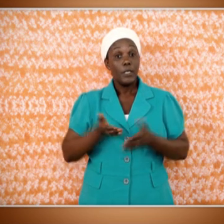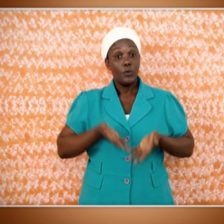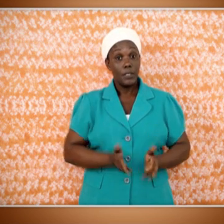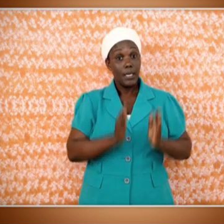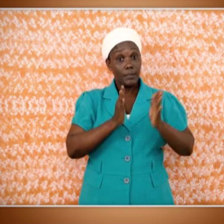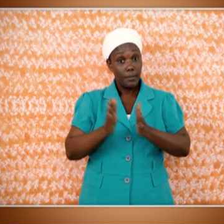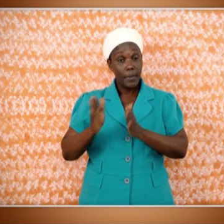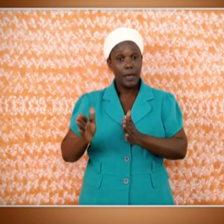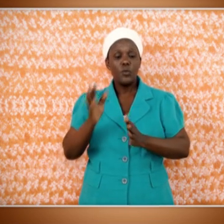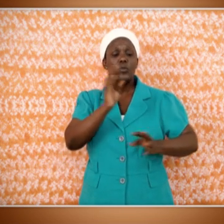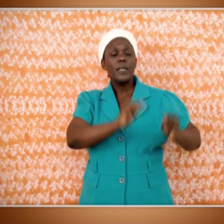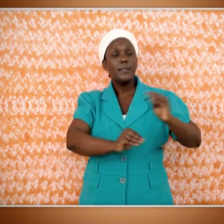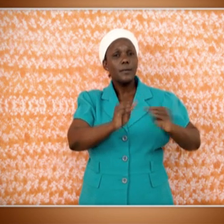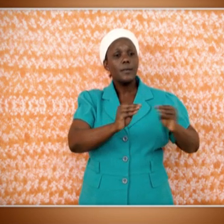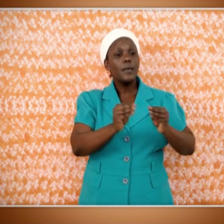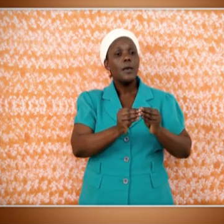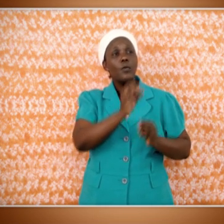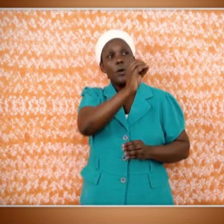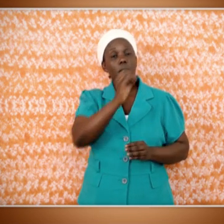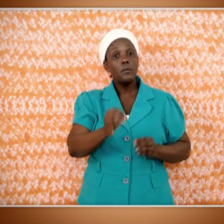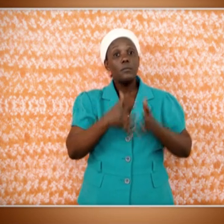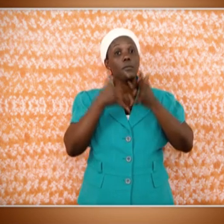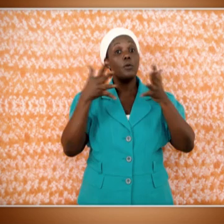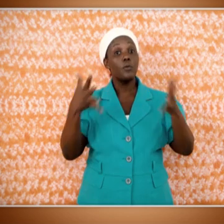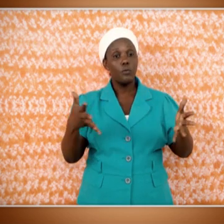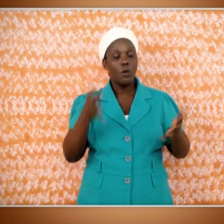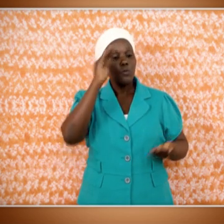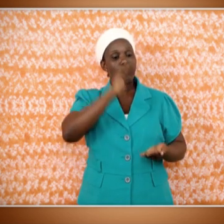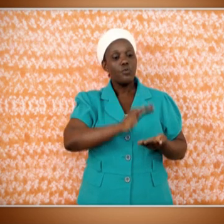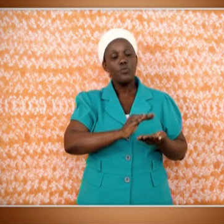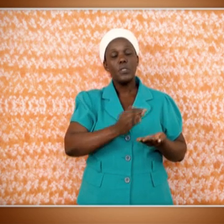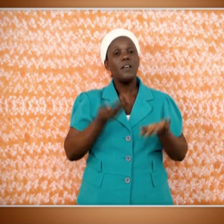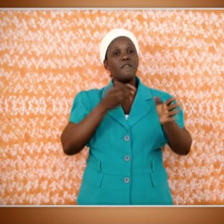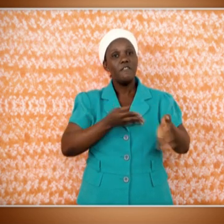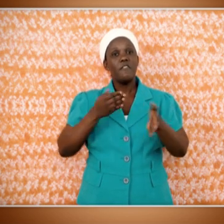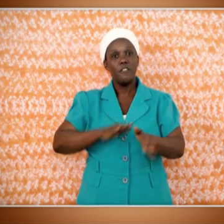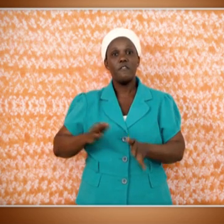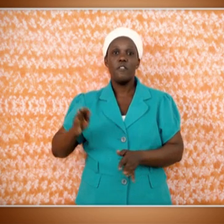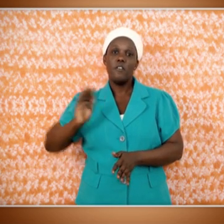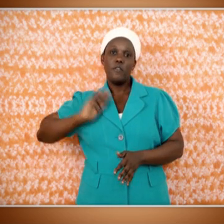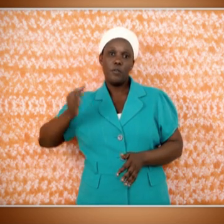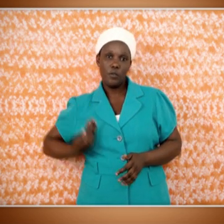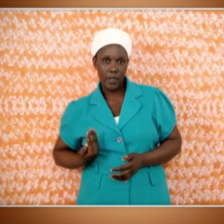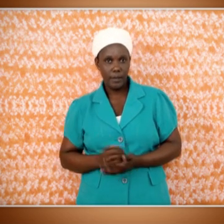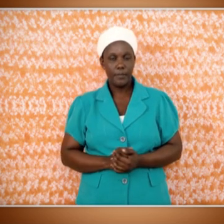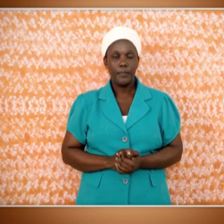Uzazi wa mpango unachangia kwa kiasi kikubwa kupunguza idadi ya vifo vya akina mama. Baadhi ya